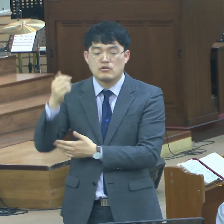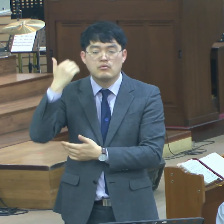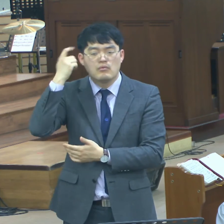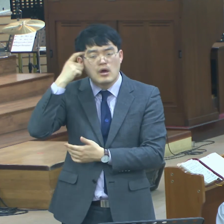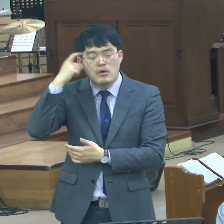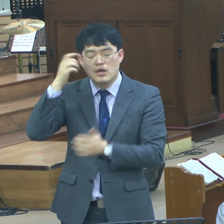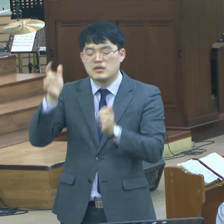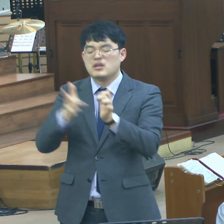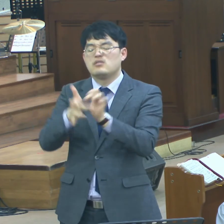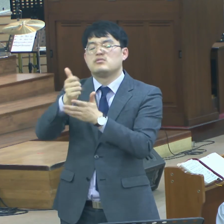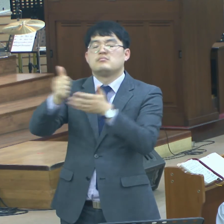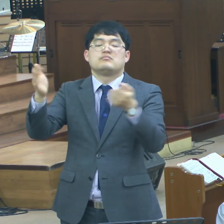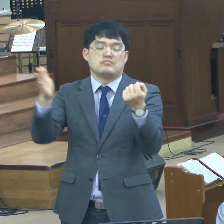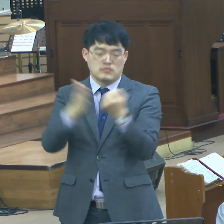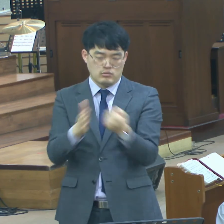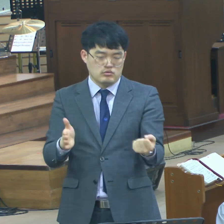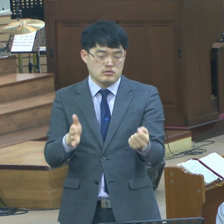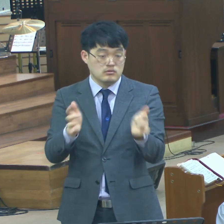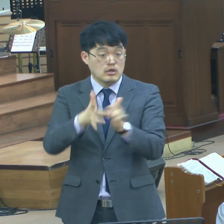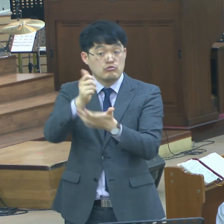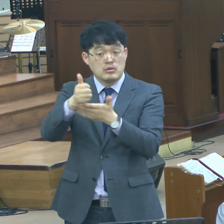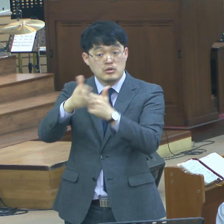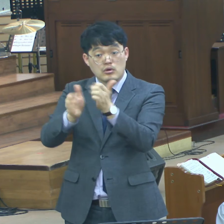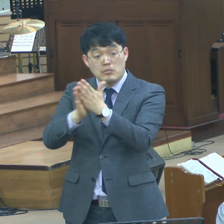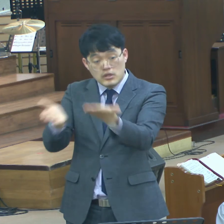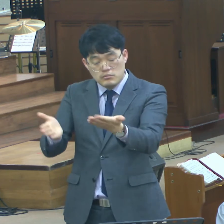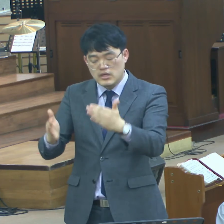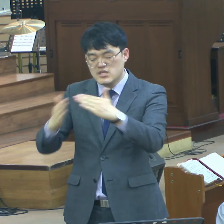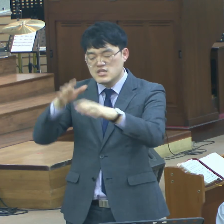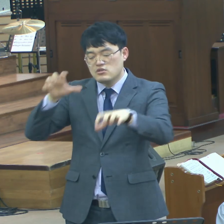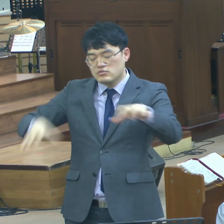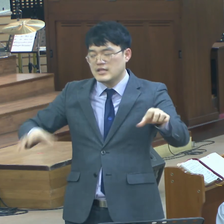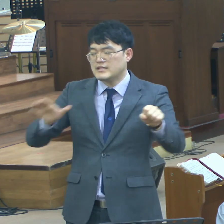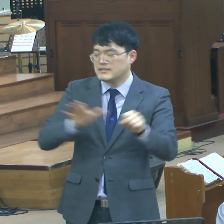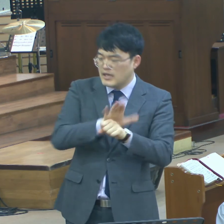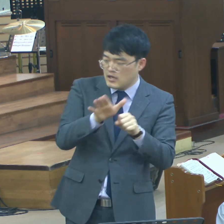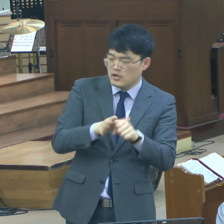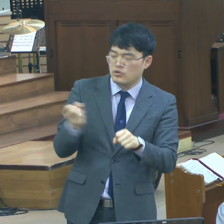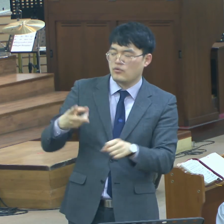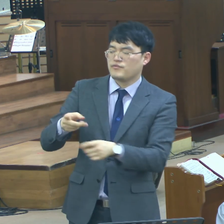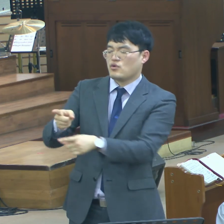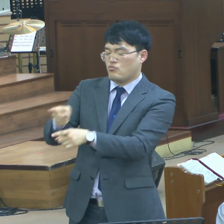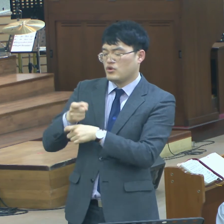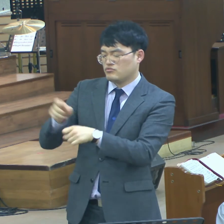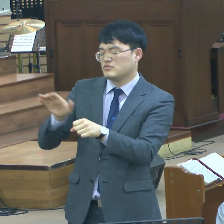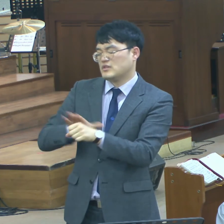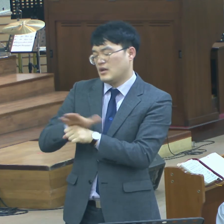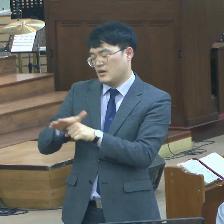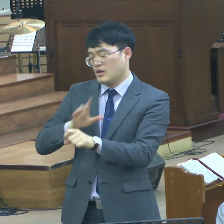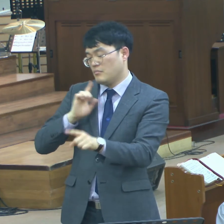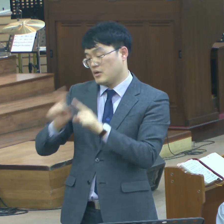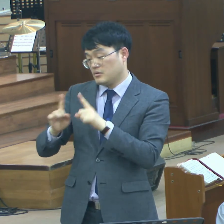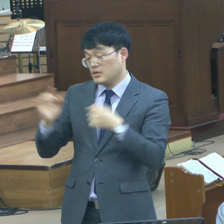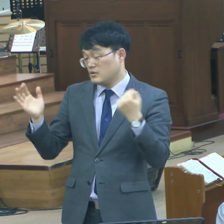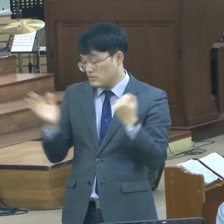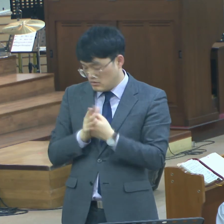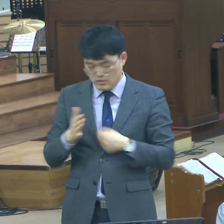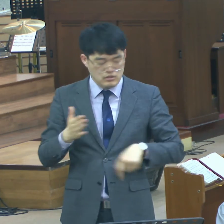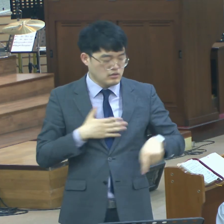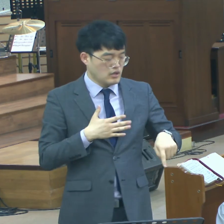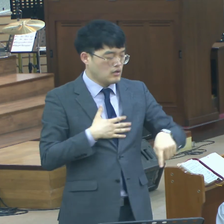제게 이웃을 사랑하라고 명하셨고 심지어는 원수까지도 사랑하라고 하셨기 때문에 저는 그 일을 할 수 있었습니다.